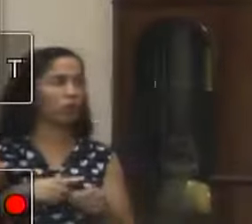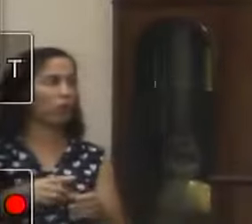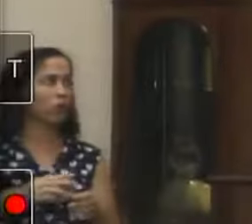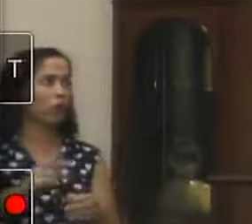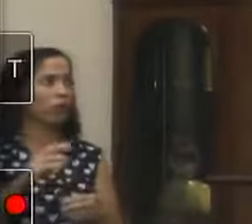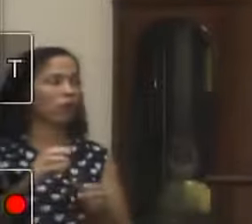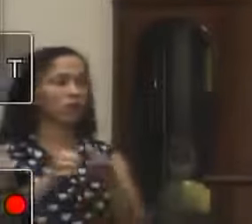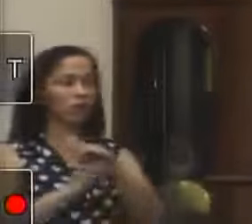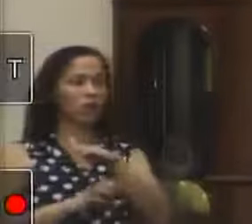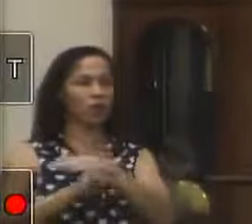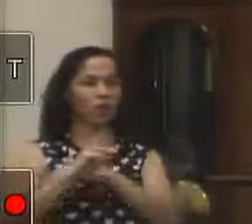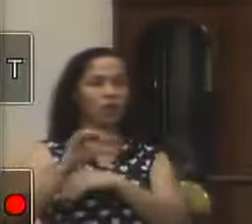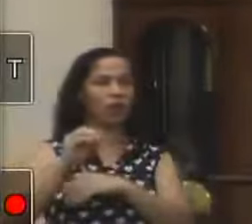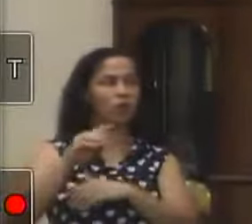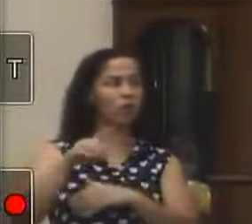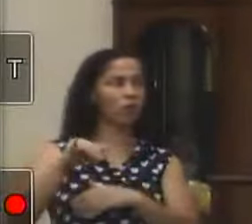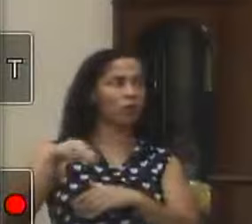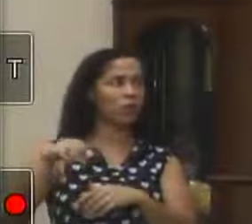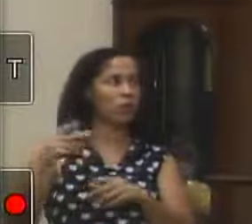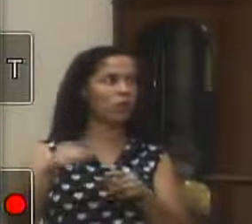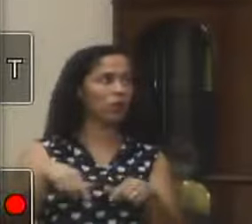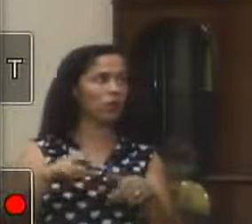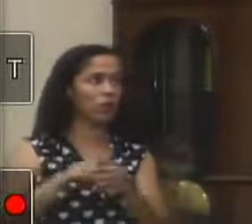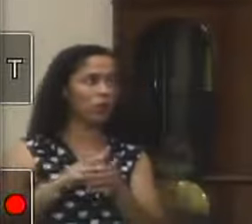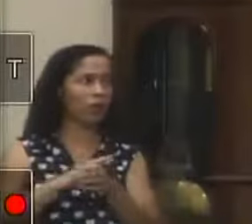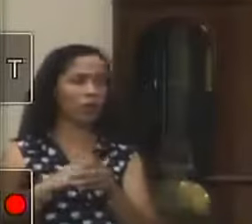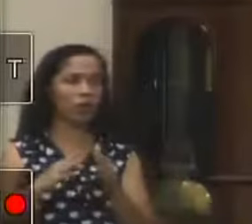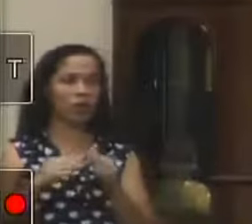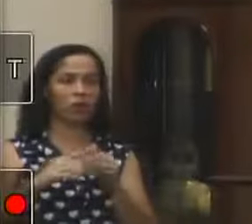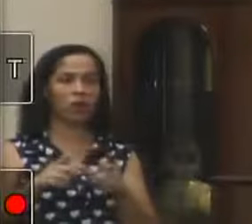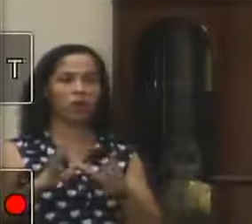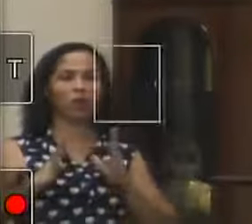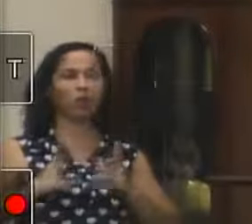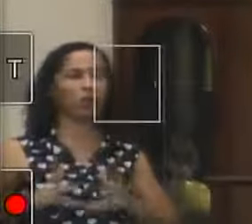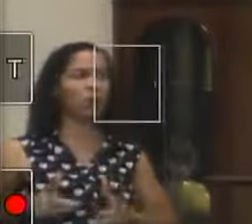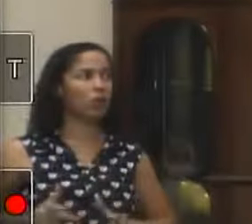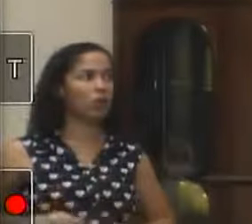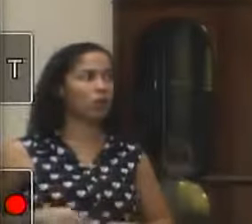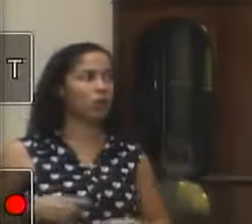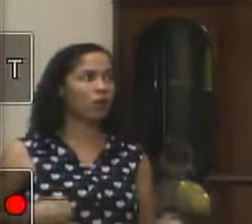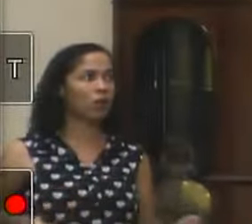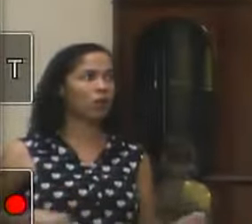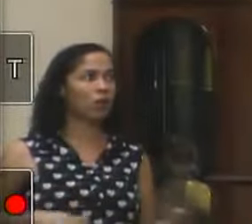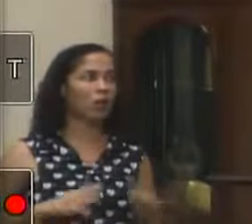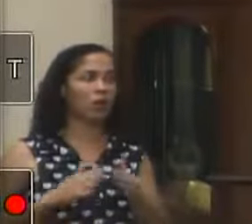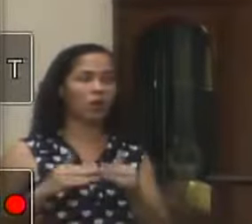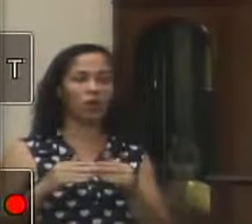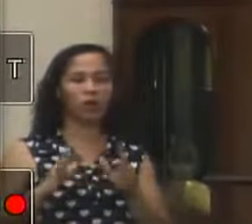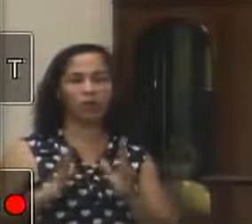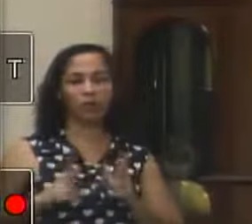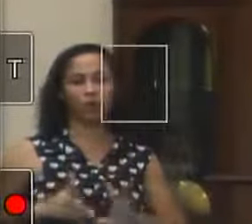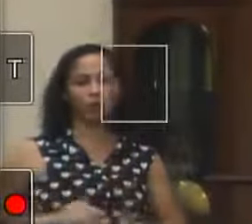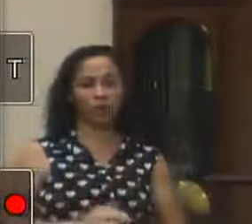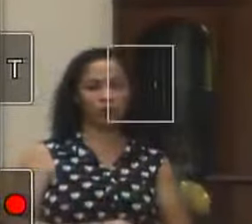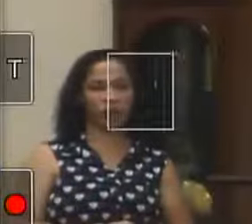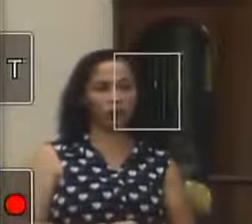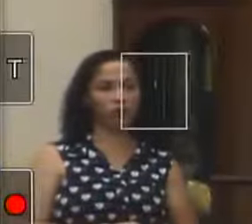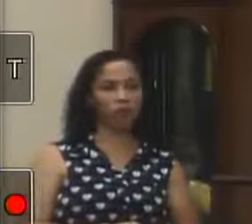muito pequeno de pessoas. E Valença está clamando por essa limpeza. Conservatória está clamando por essa limpeza. É